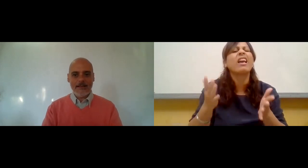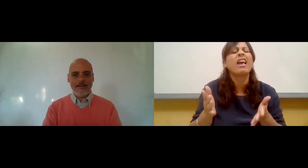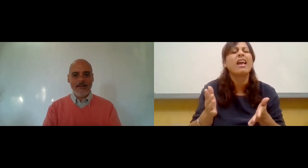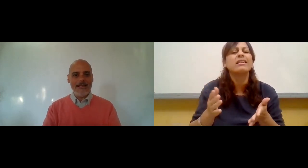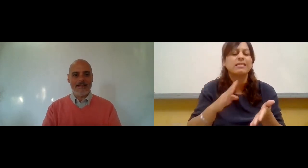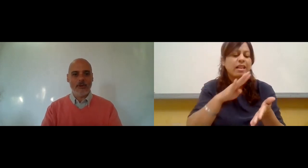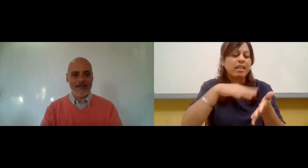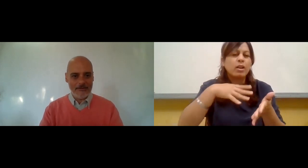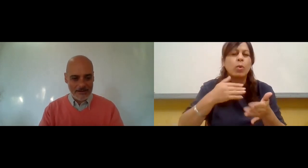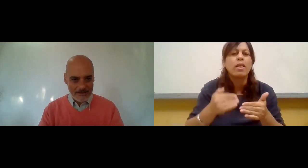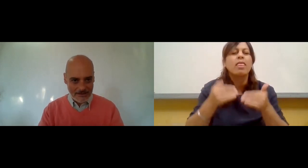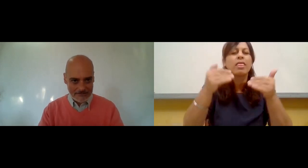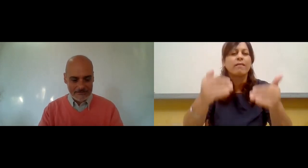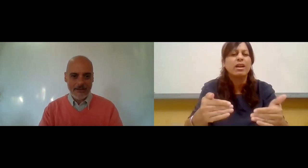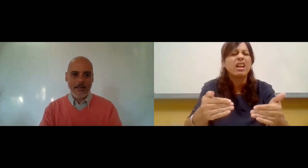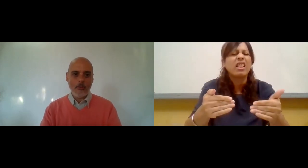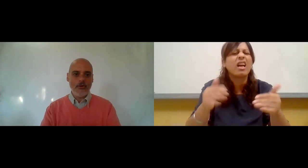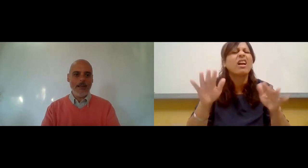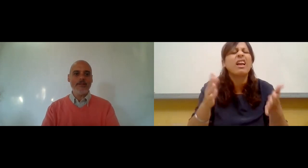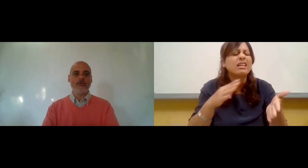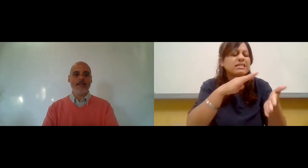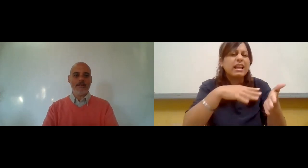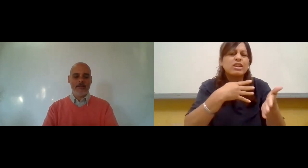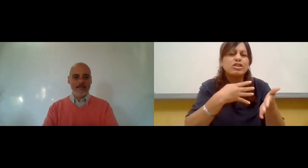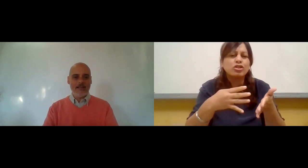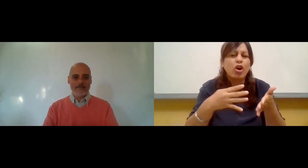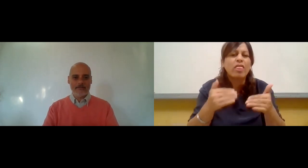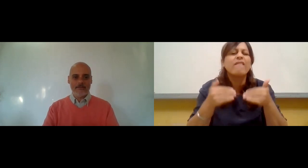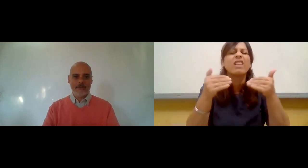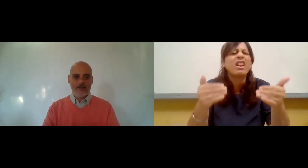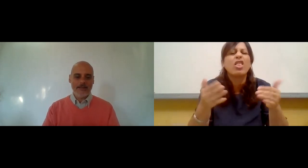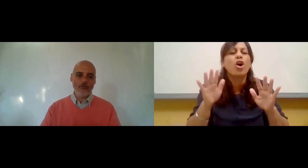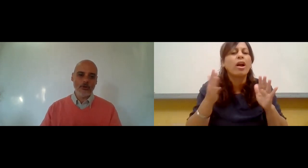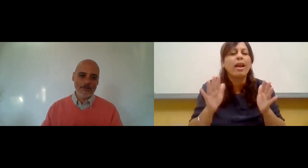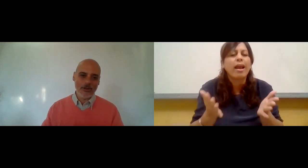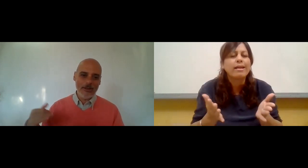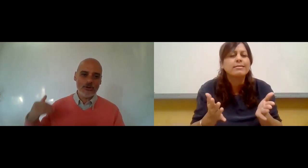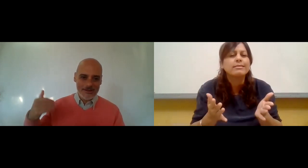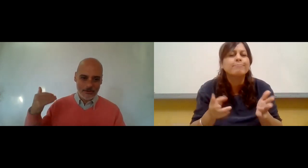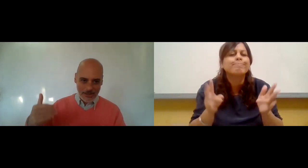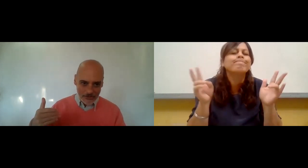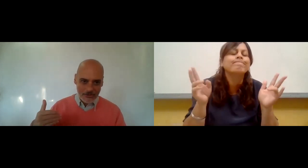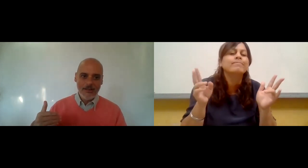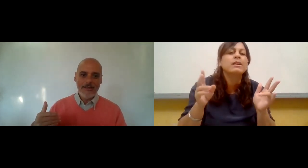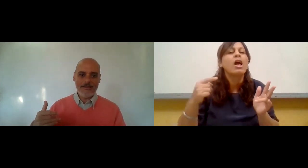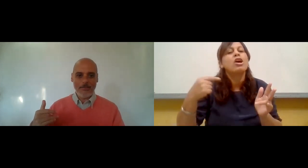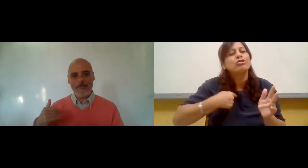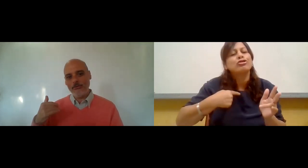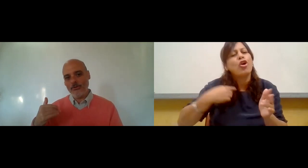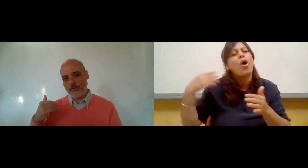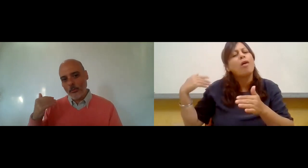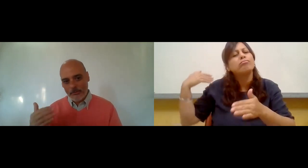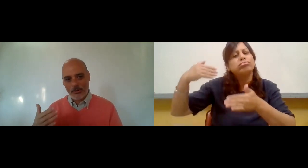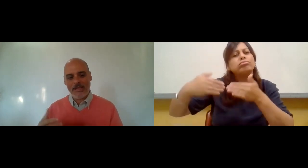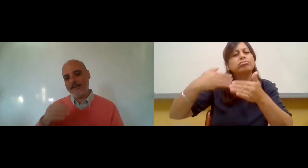¿Qué es la textualidad diferida? Cuando hablamos de textualidad diferida, que es un concepto que vengo yo desarrollando y que para mí